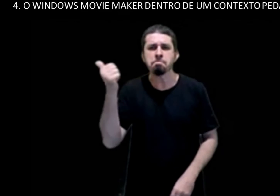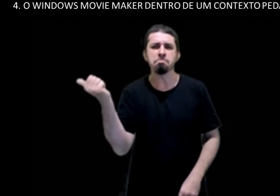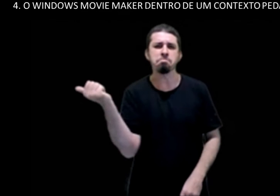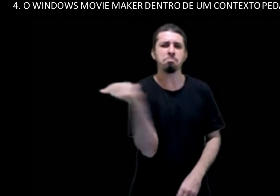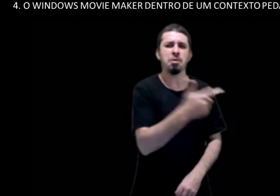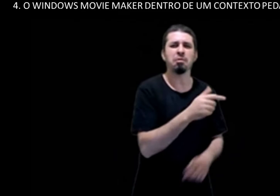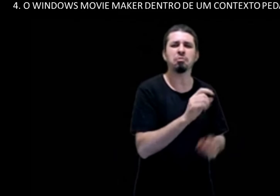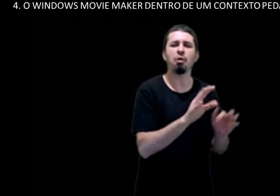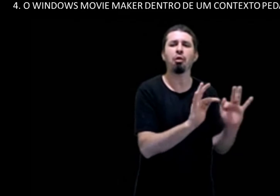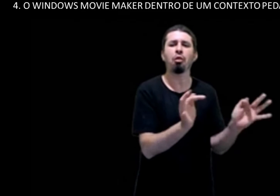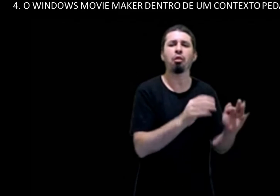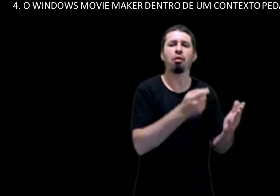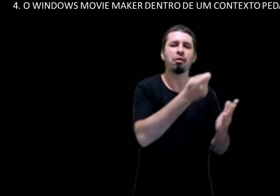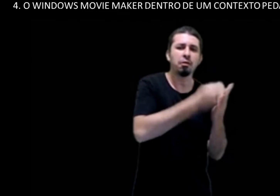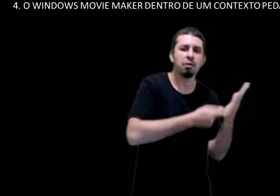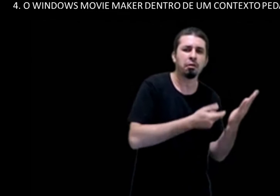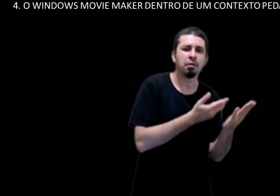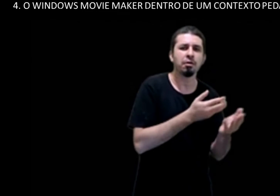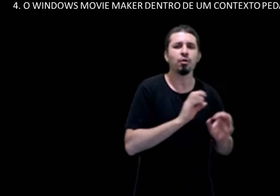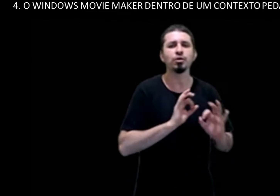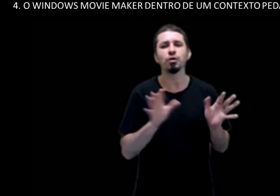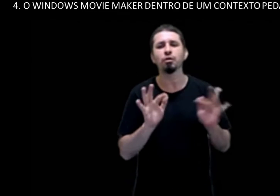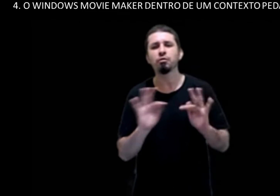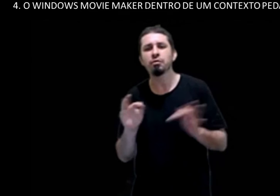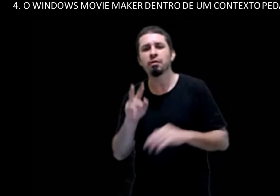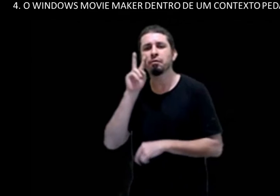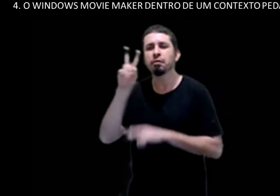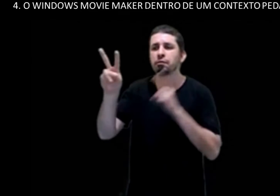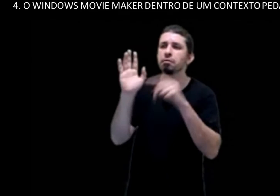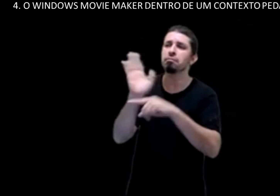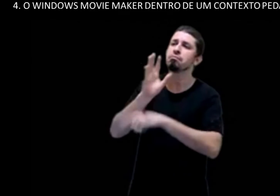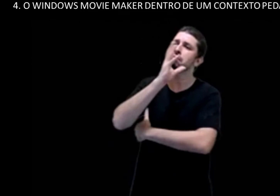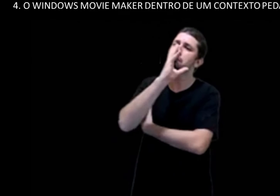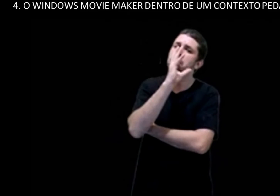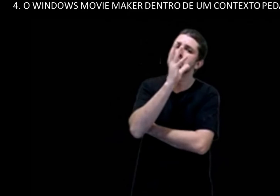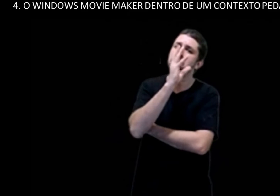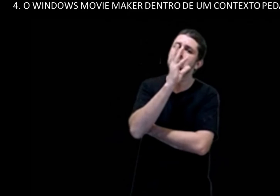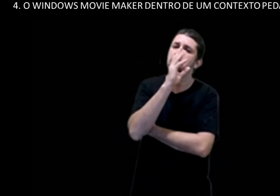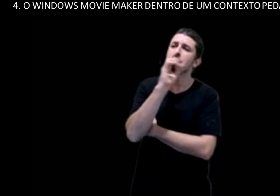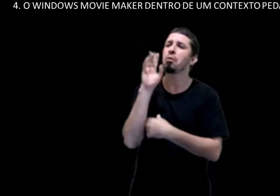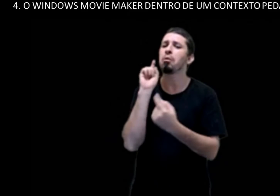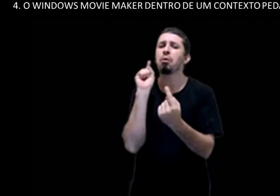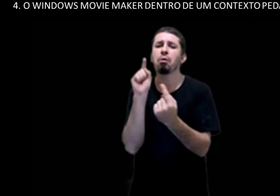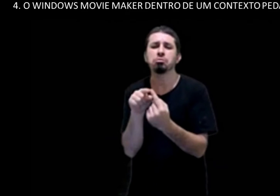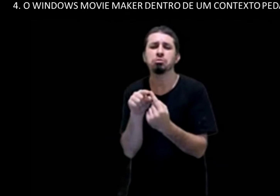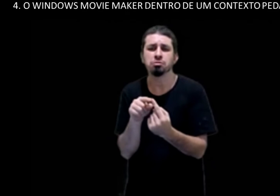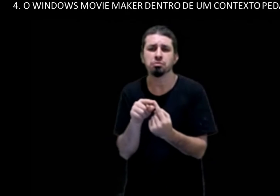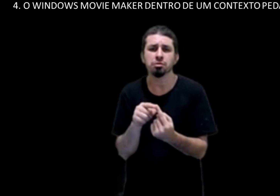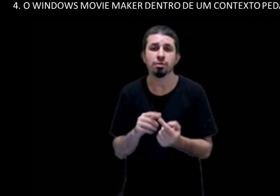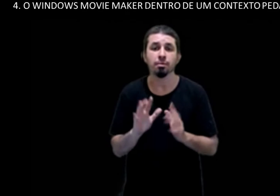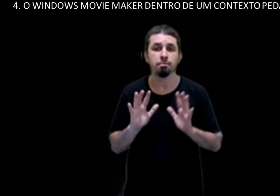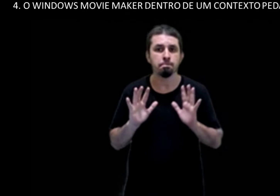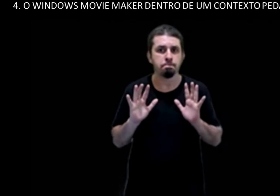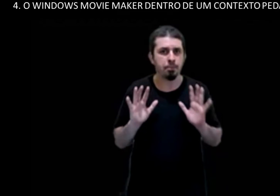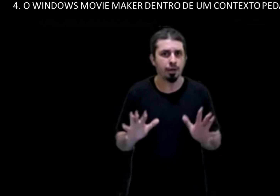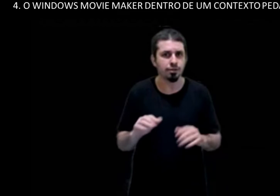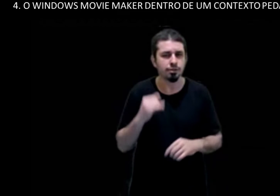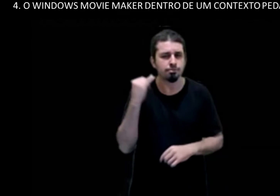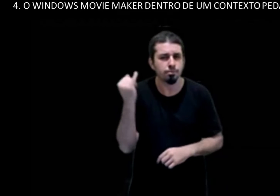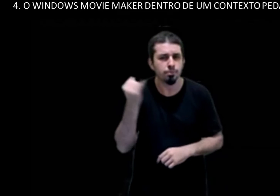leitura do livro escolar ou à projeção de filmes ilustrativos na televisão sem objetivos definidos. Contudo,